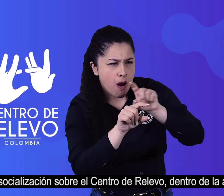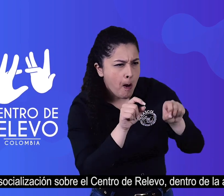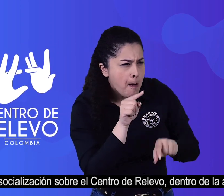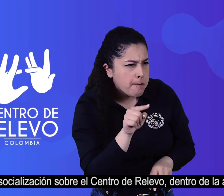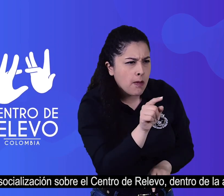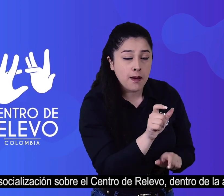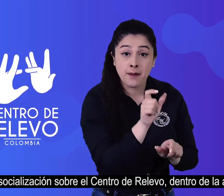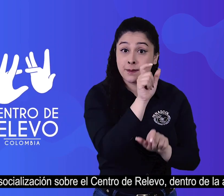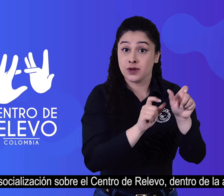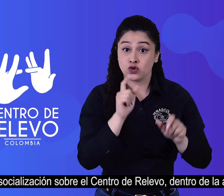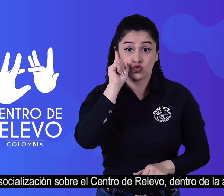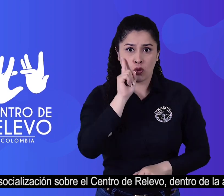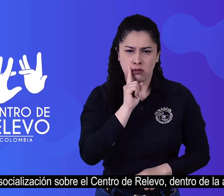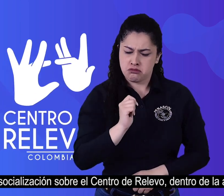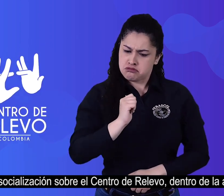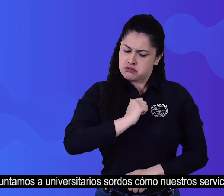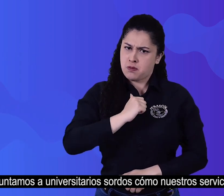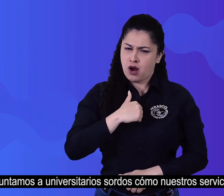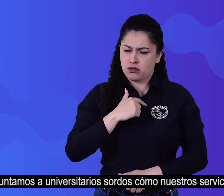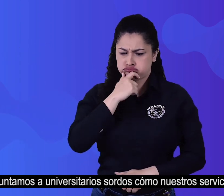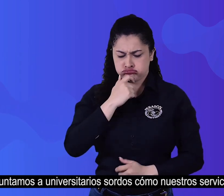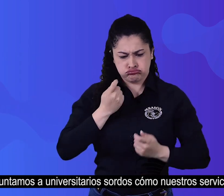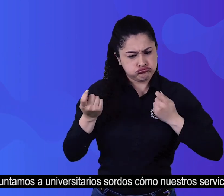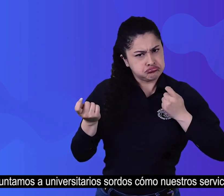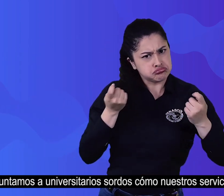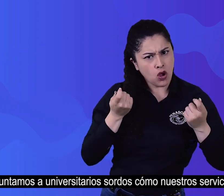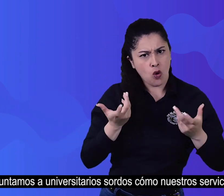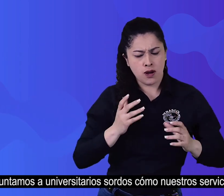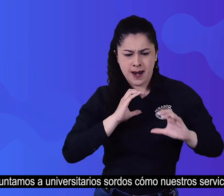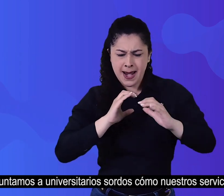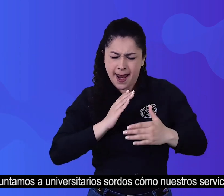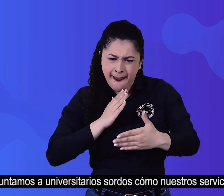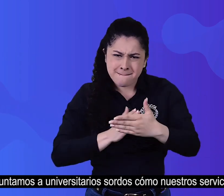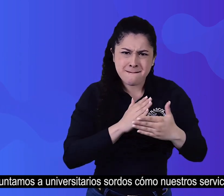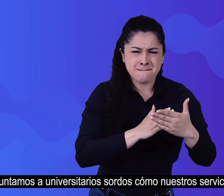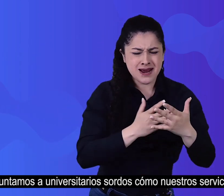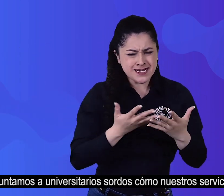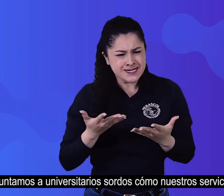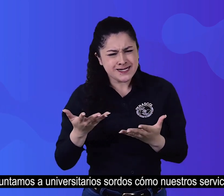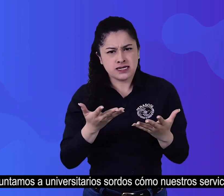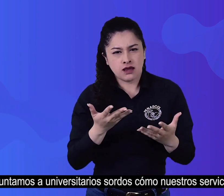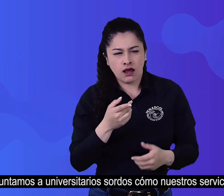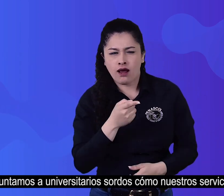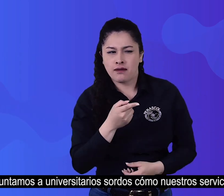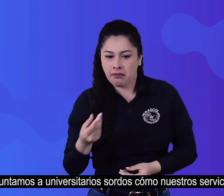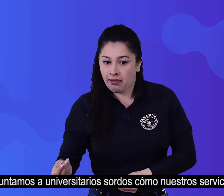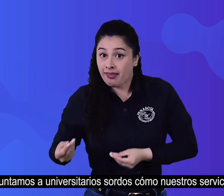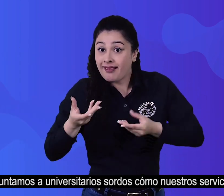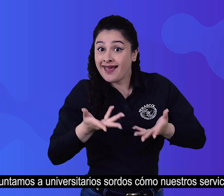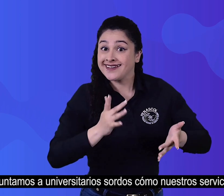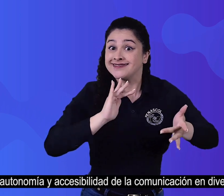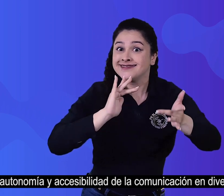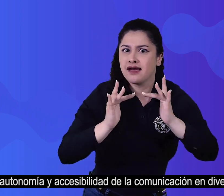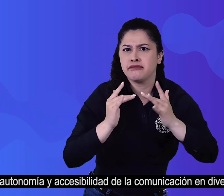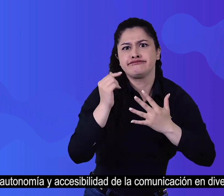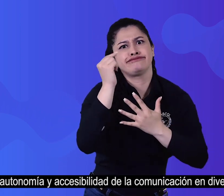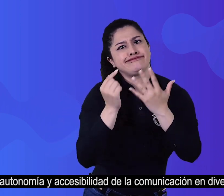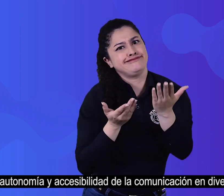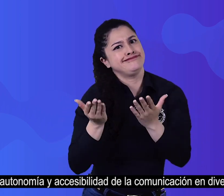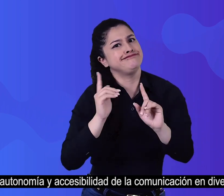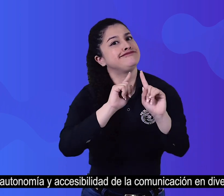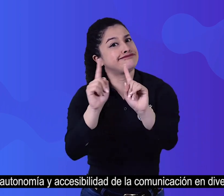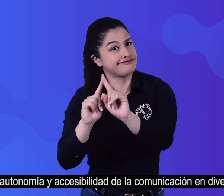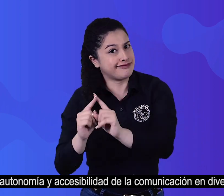Dentro de la actividad, le preguntamos a universitarios sordos cómo nuestros servicios contribuyen a la